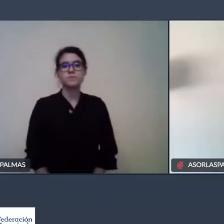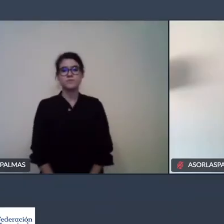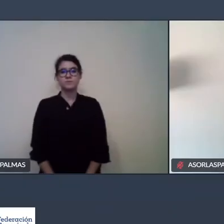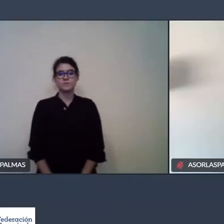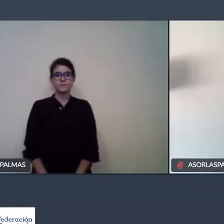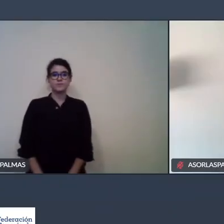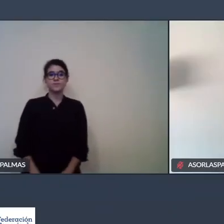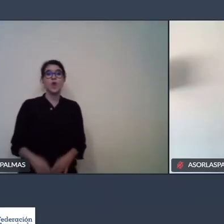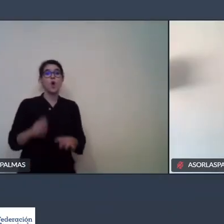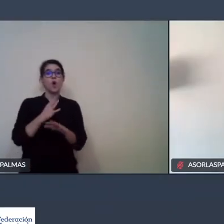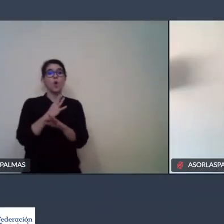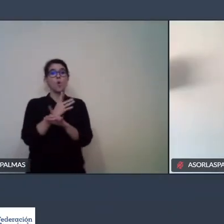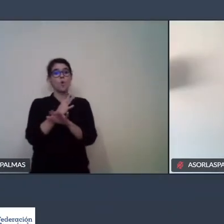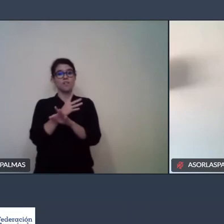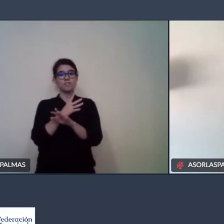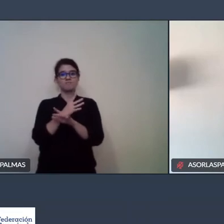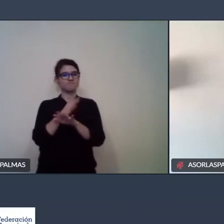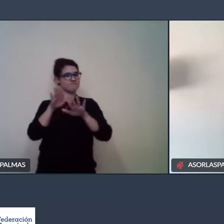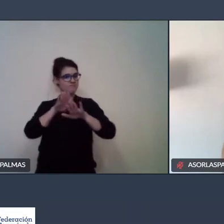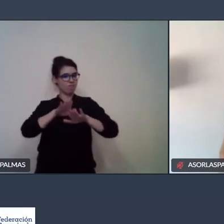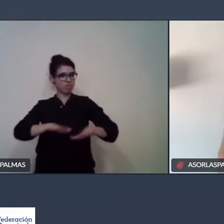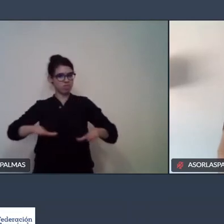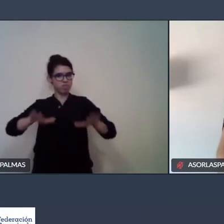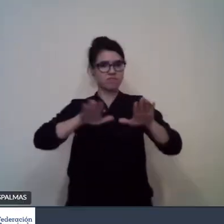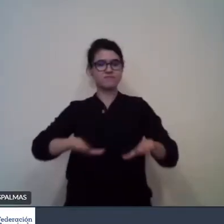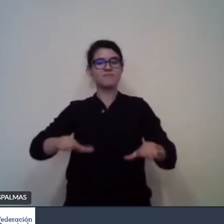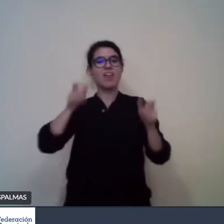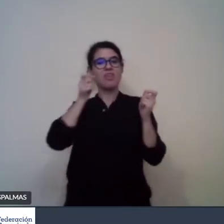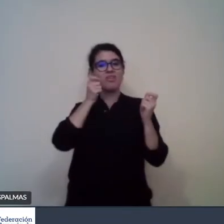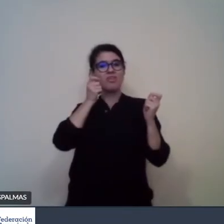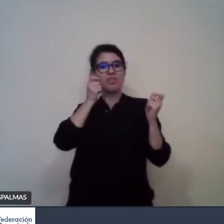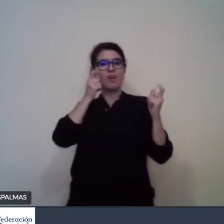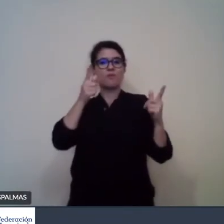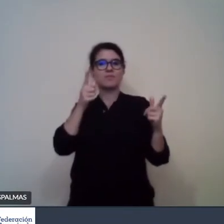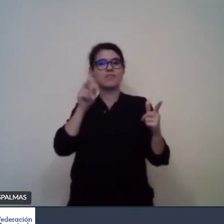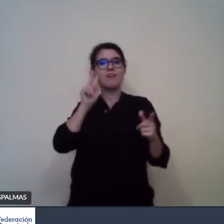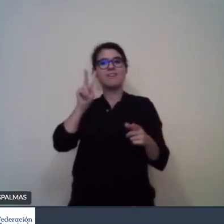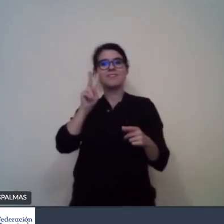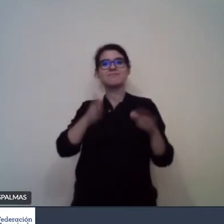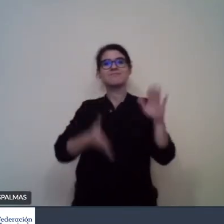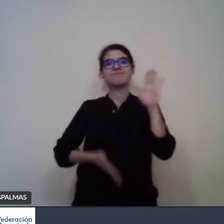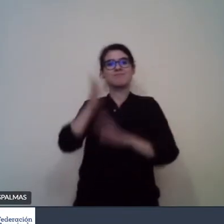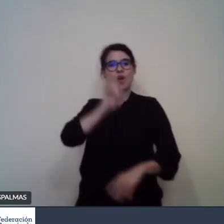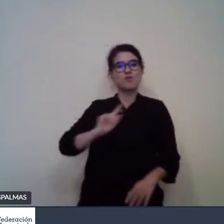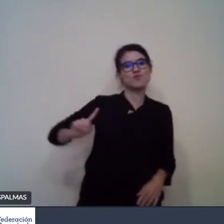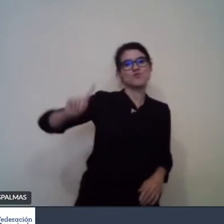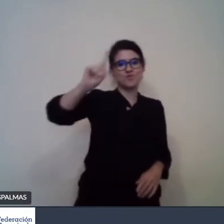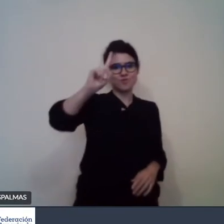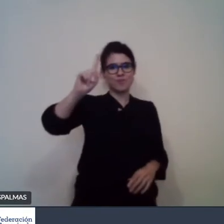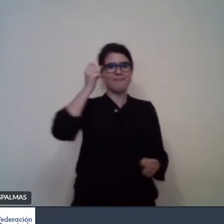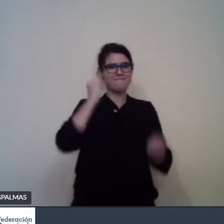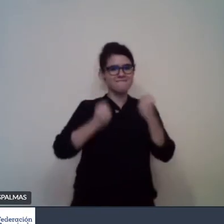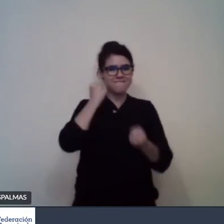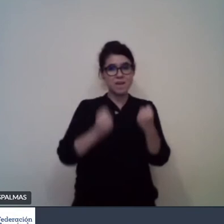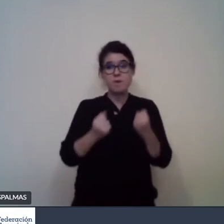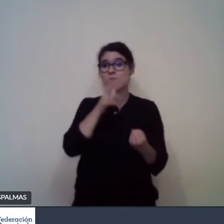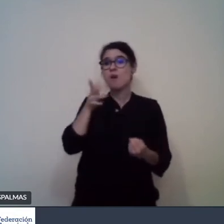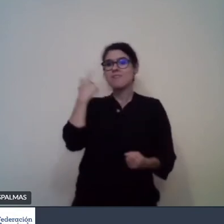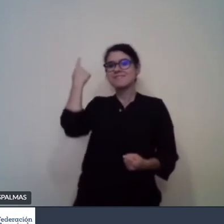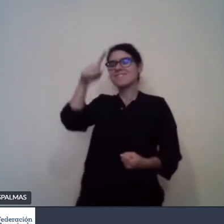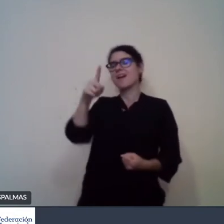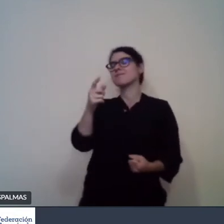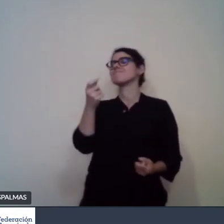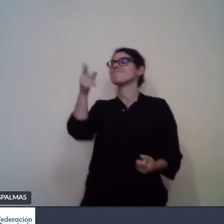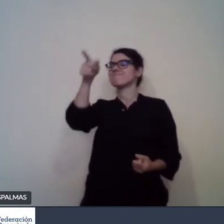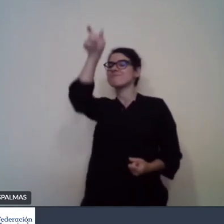lento, Diagne se da cuenta y sube al sprint al bloqueo directo. Saben que es al que quieren atacar.